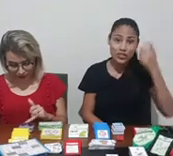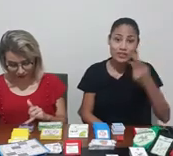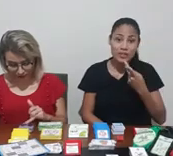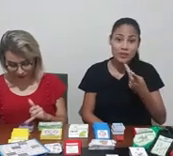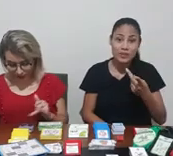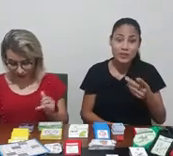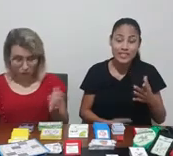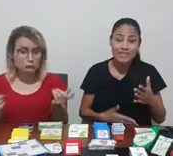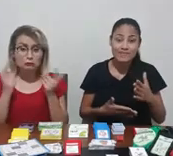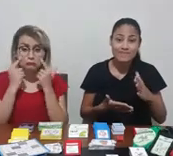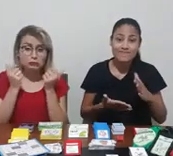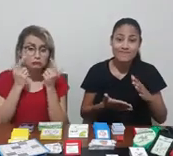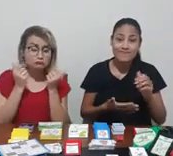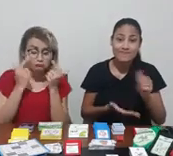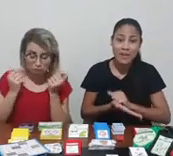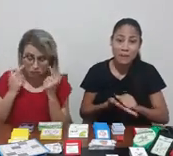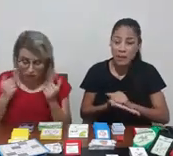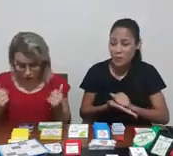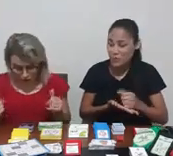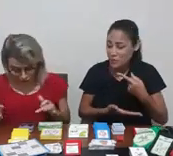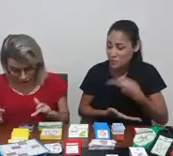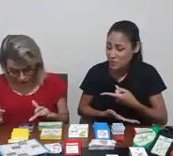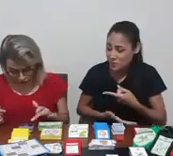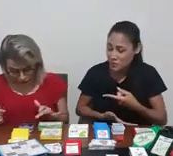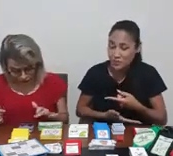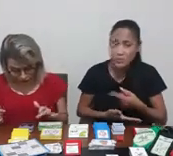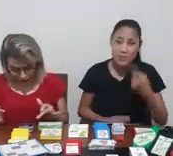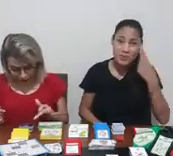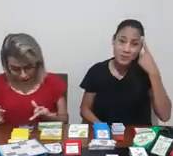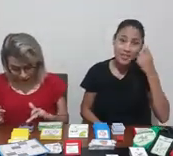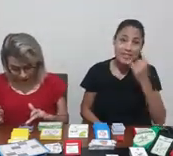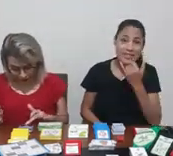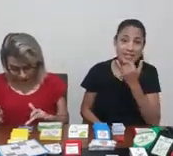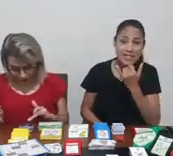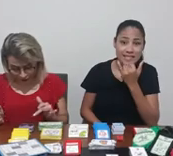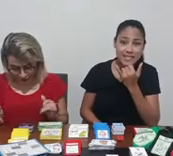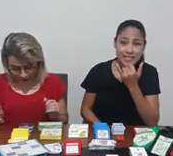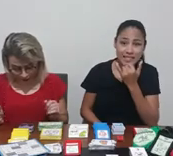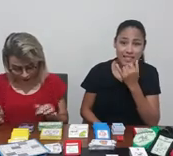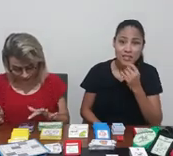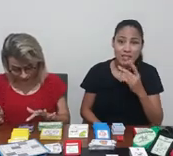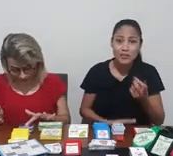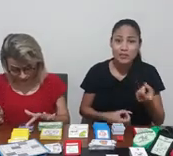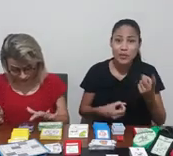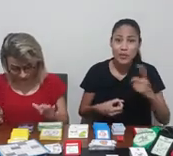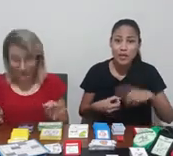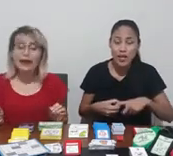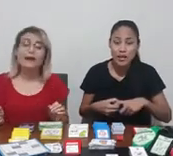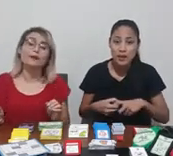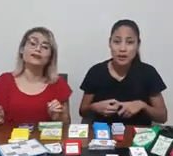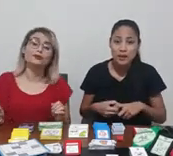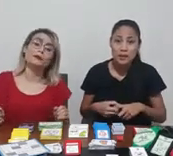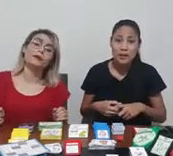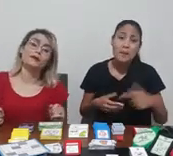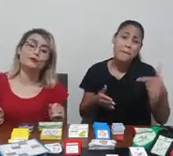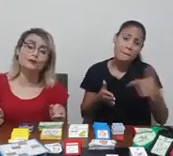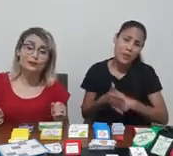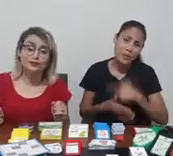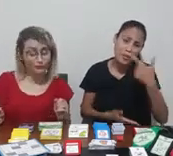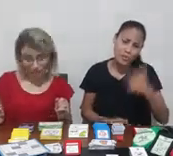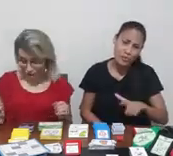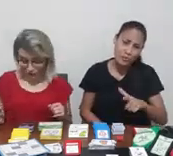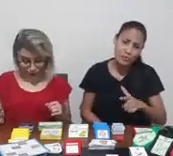mim. Não vi, Jeane, o que você falou. Só se voltar. Repete tua